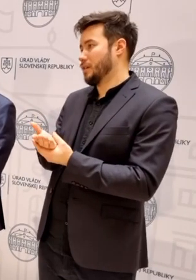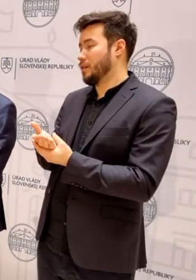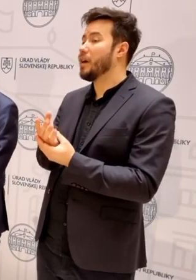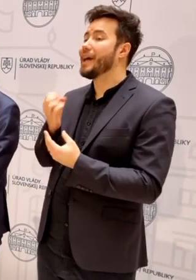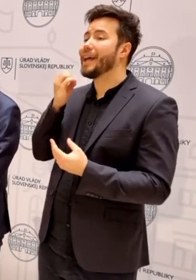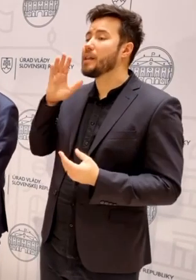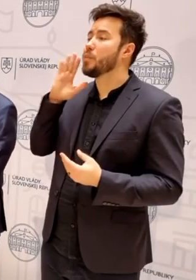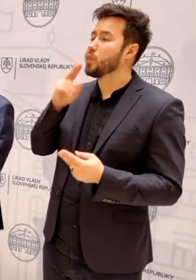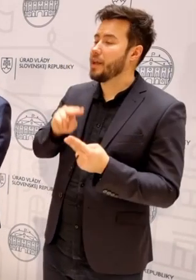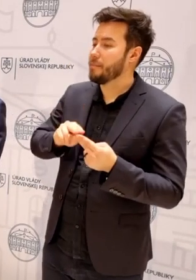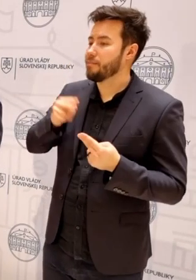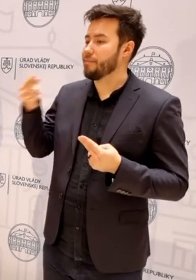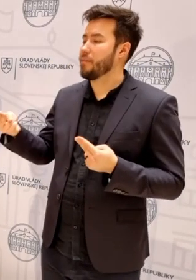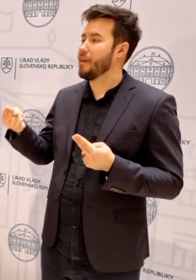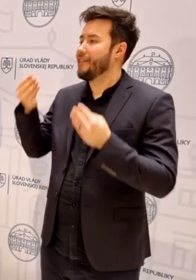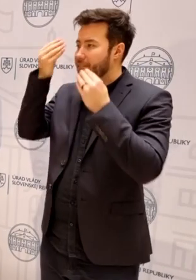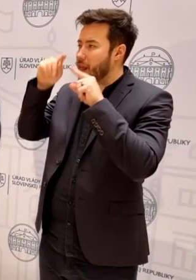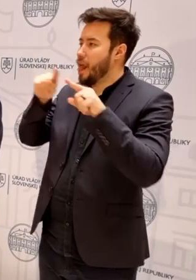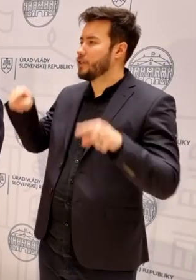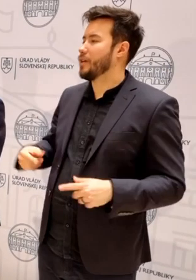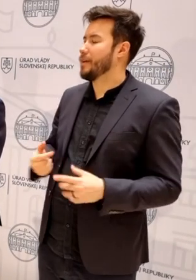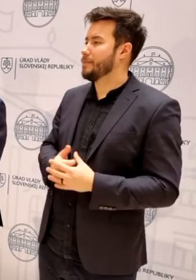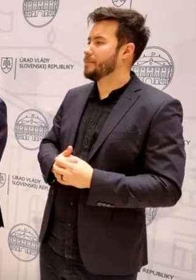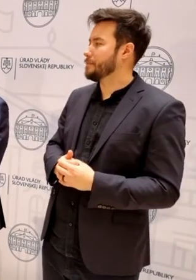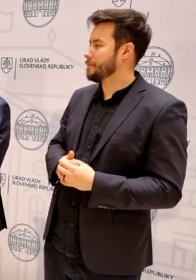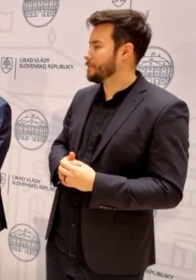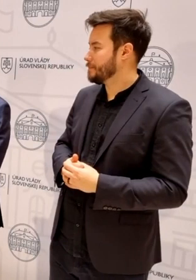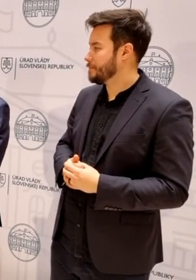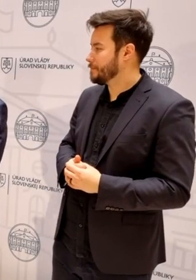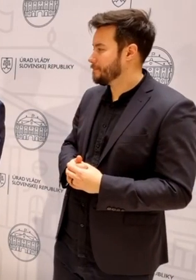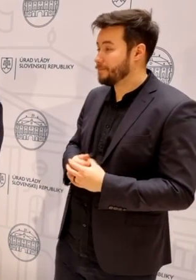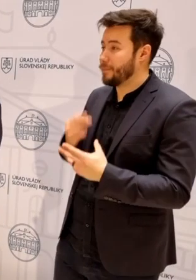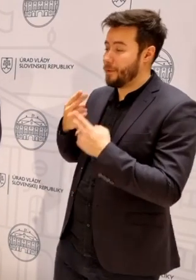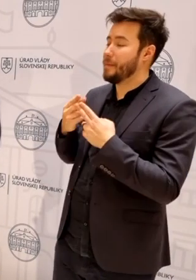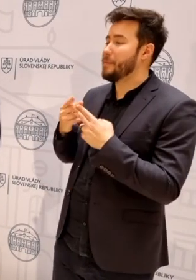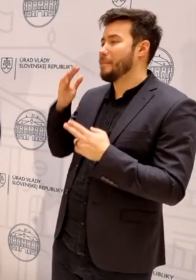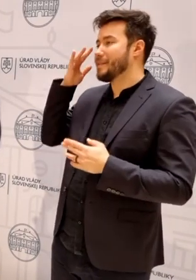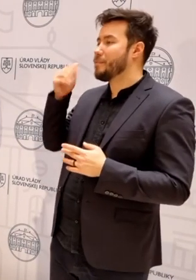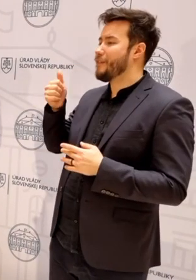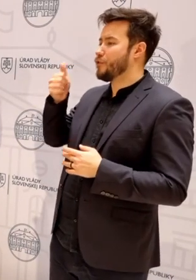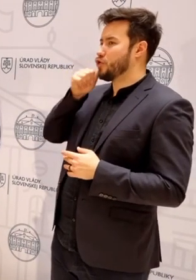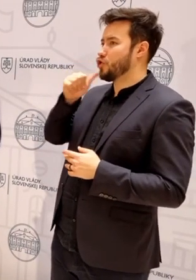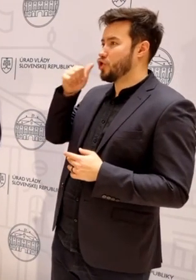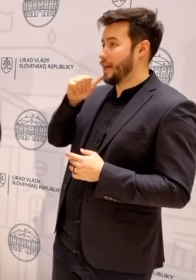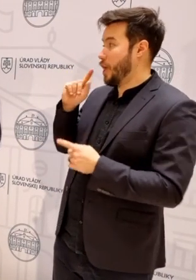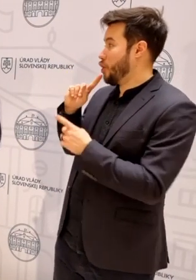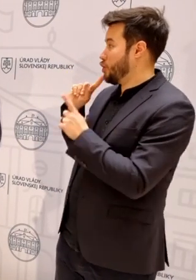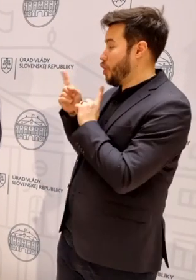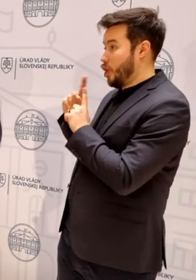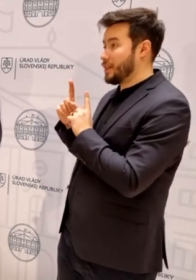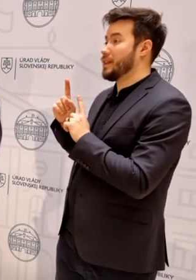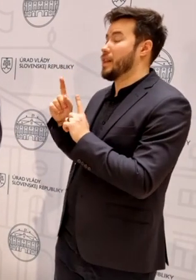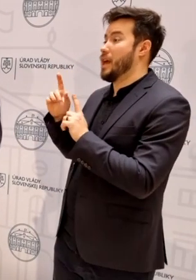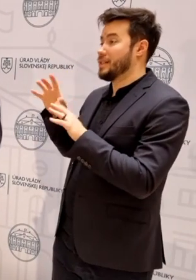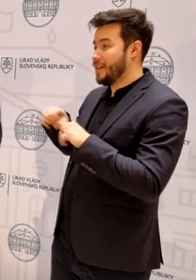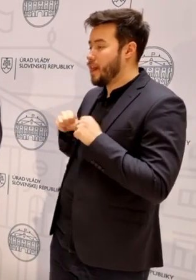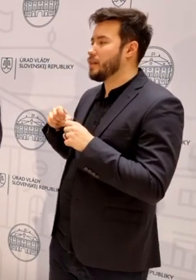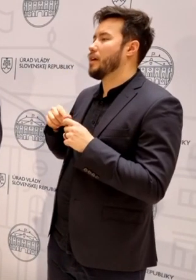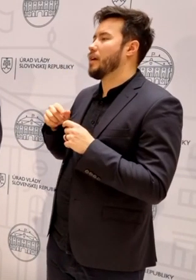vyhlášok? No myslím si, že Úrad verejného zdravotníctva už na tom od včera po tejto dohode pracuje